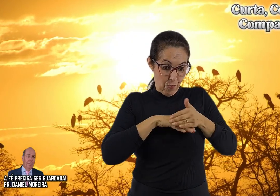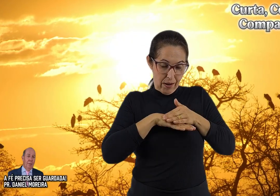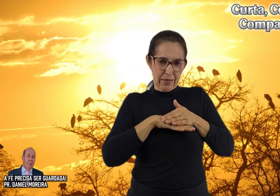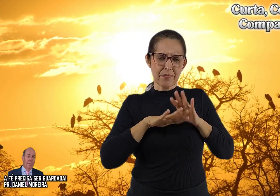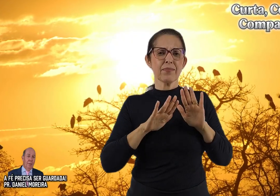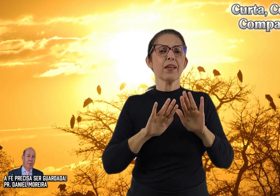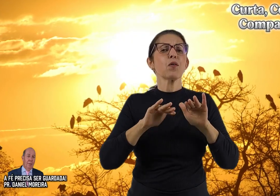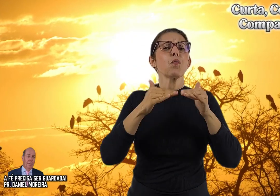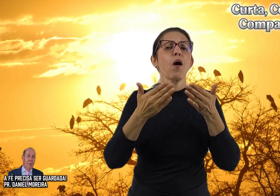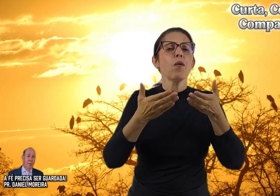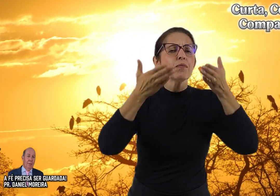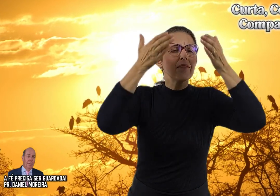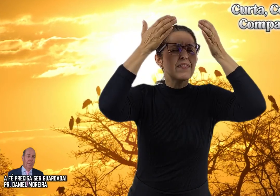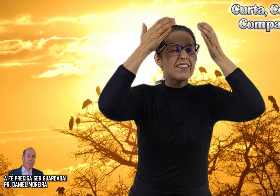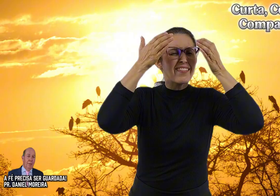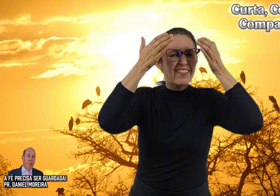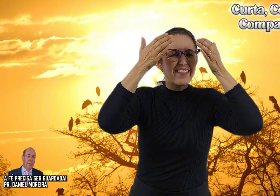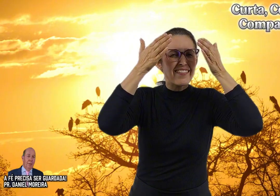Qual é a coroa